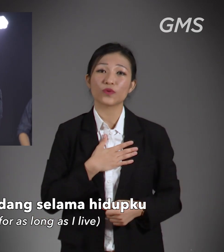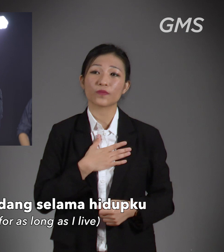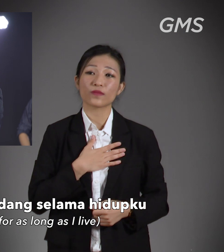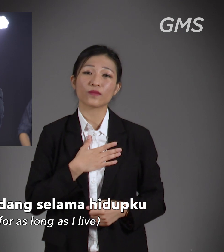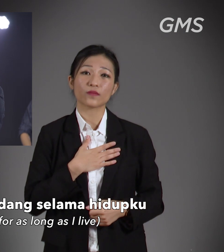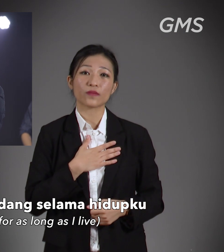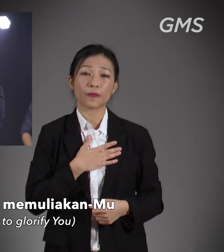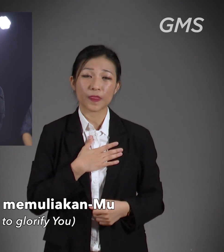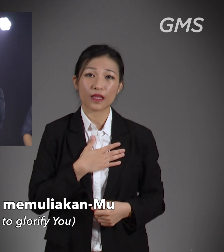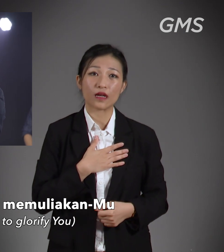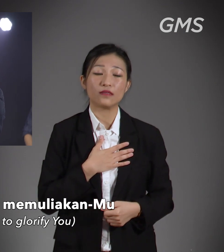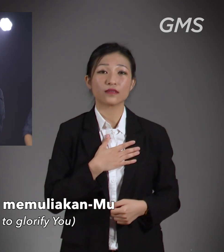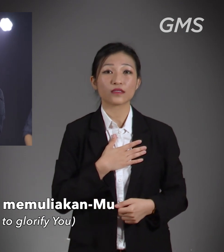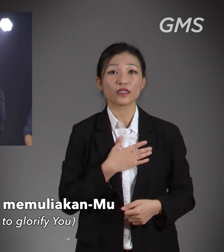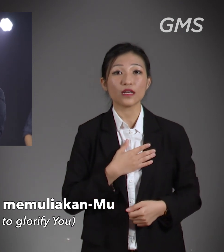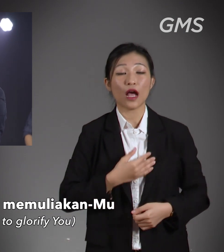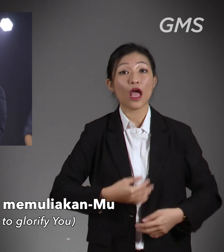hidupku.